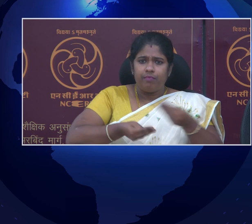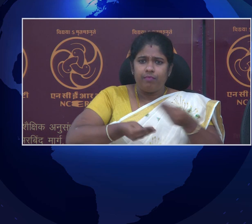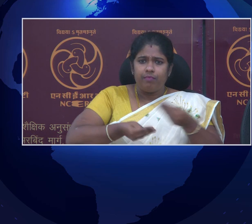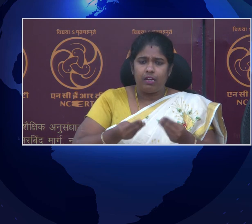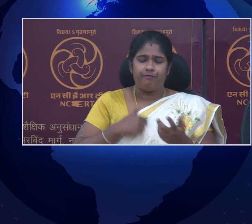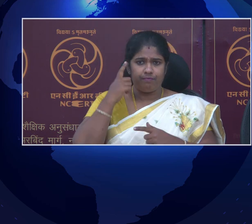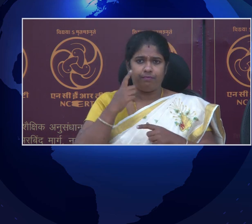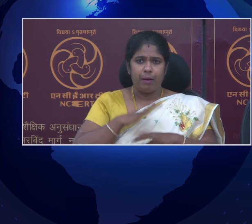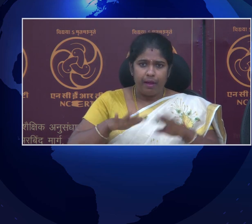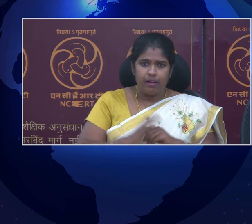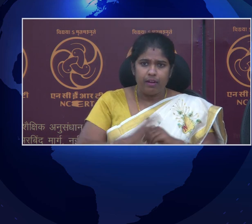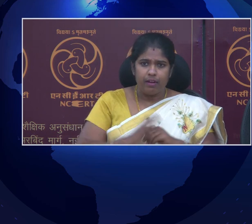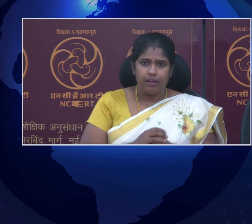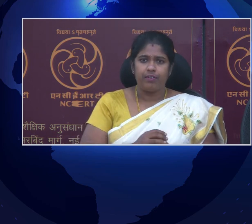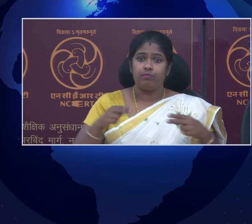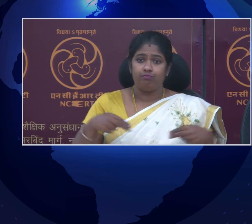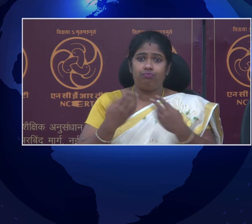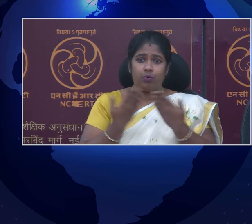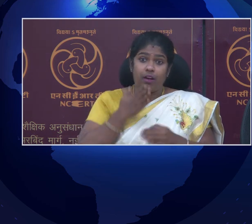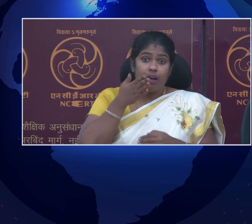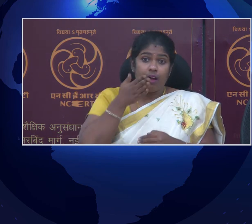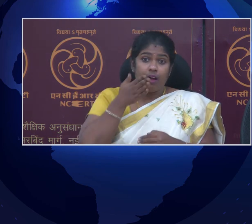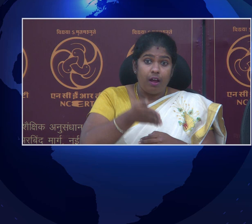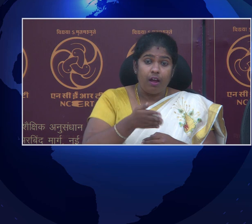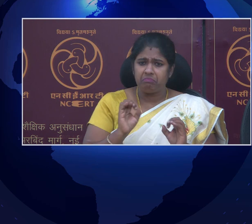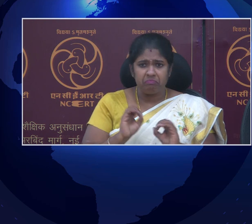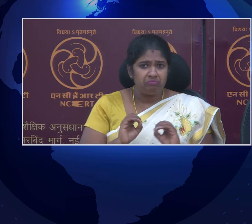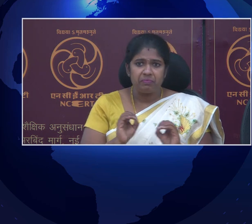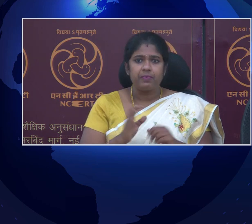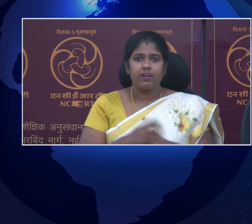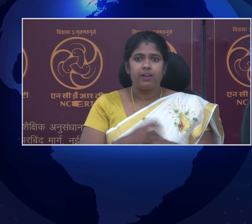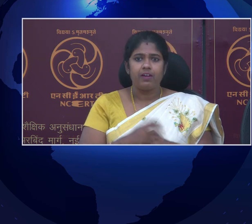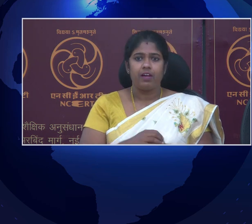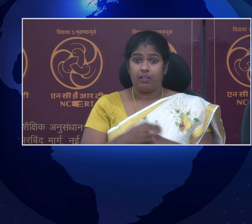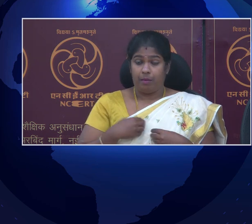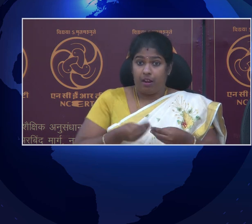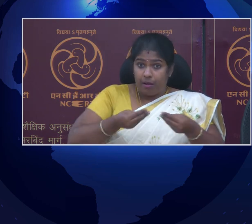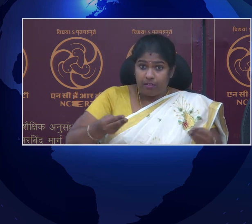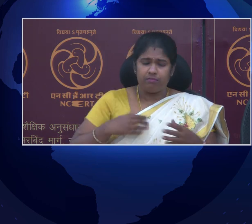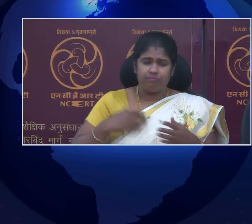वर्चुअल स्कूल प्लेटफॉर्म से हम लाइव भी जाएंगे, जो हमारे जो कंटेंट है जो हम लोगों ने